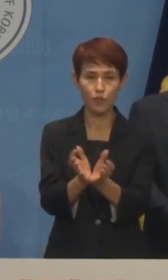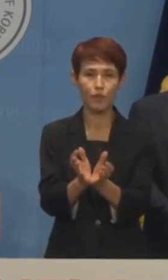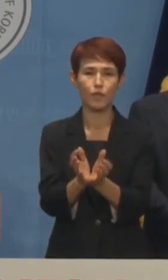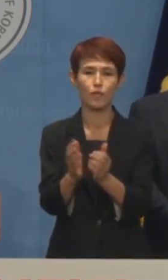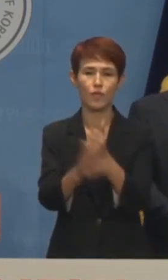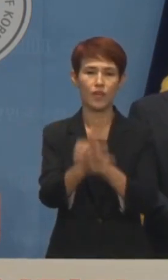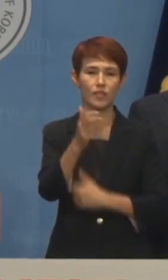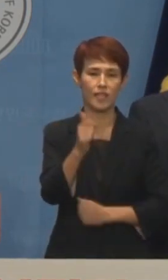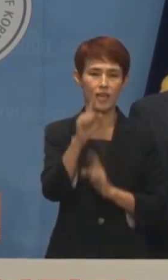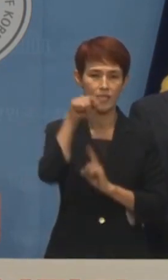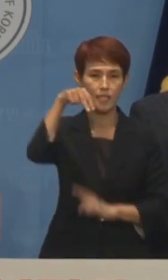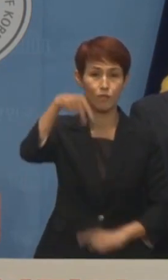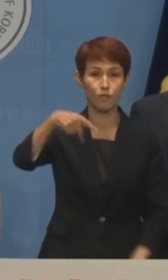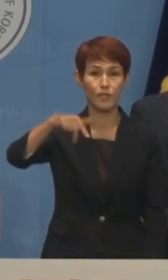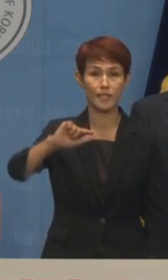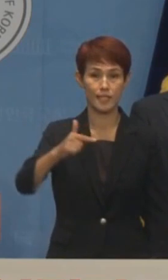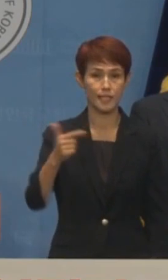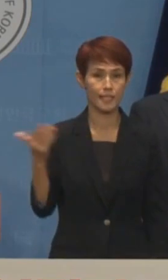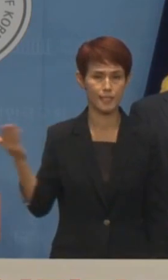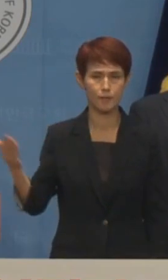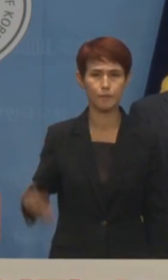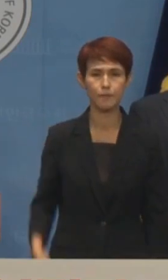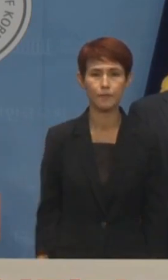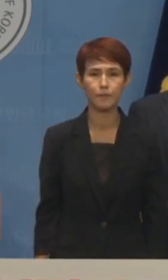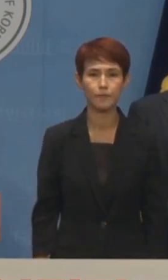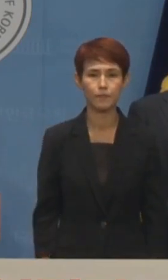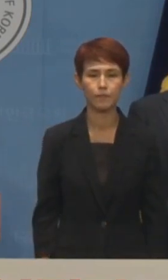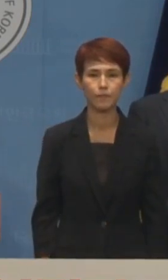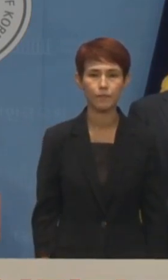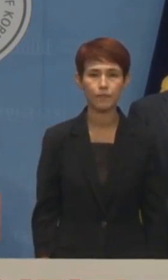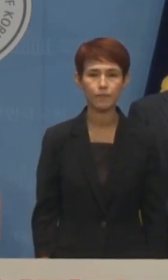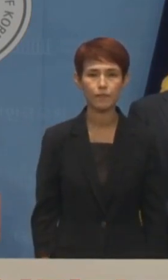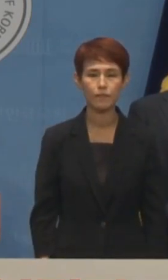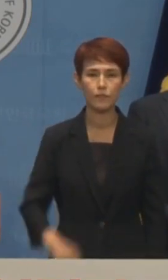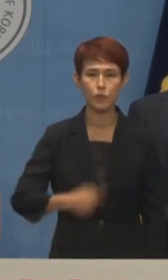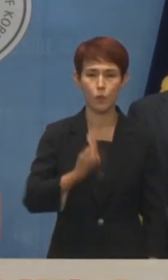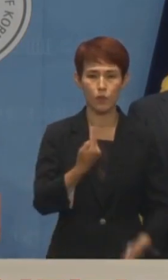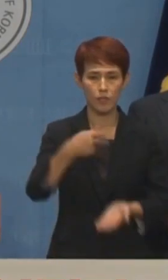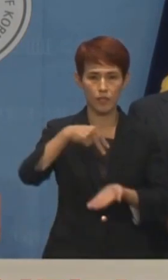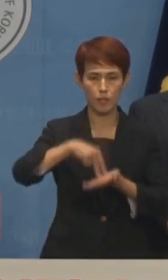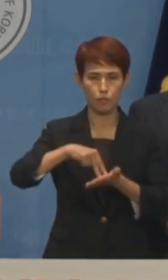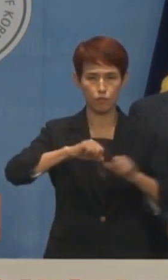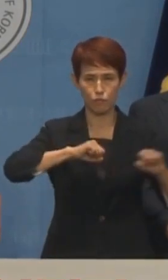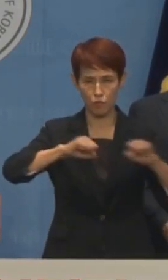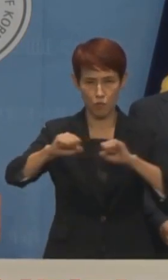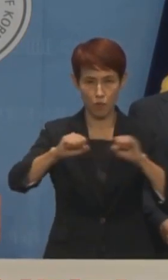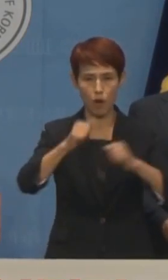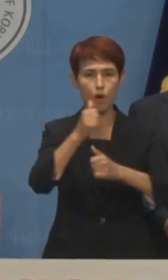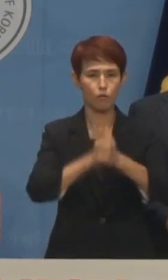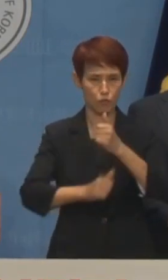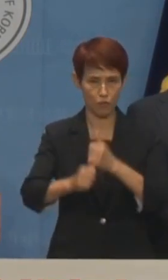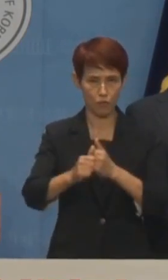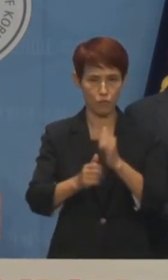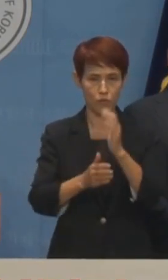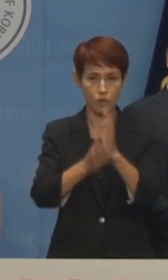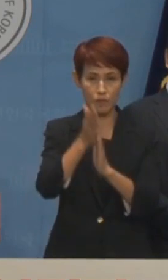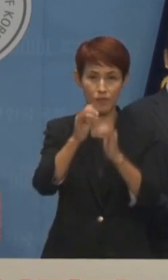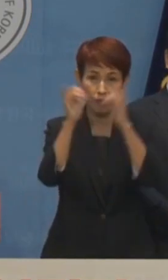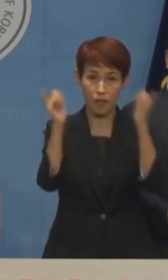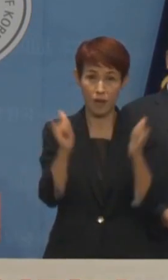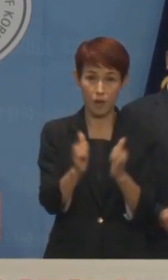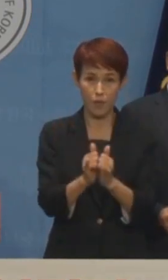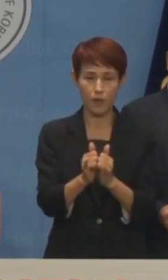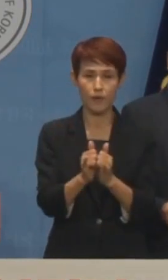공동위원장 이수진 의원입니다. 기자회견에 연명해 주신 독립운동가 후손, 시민사회단체,